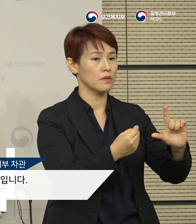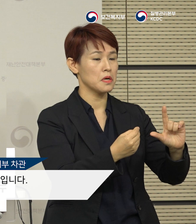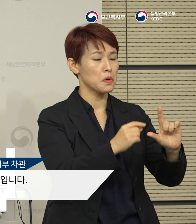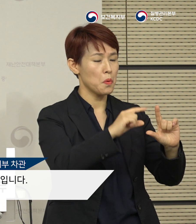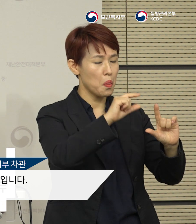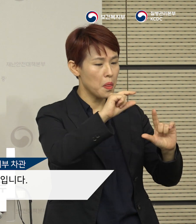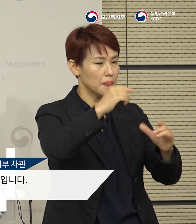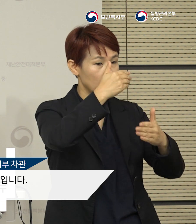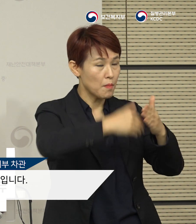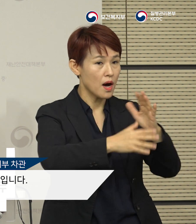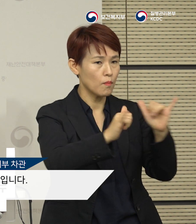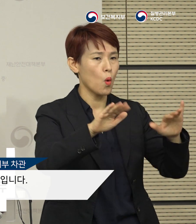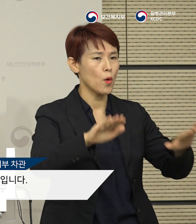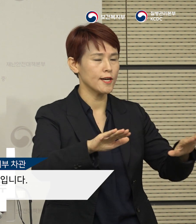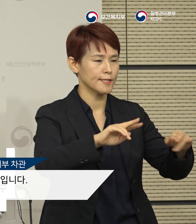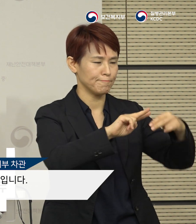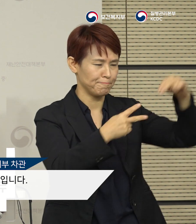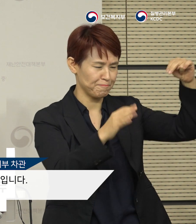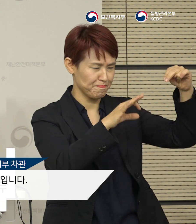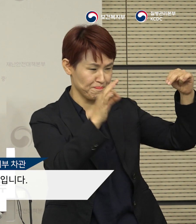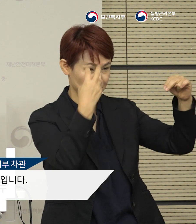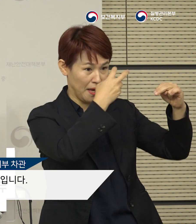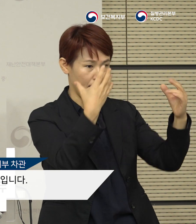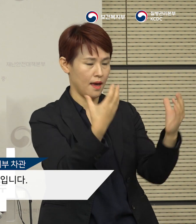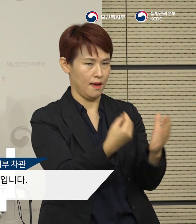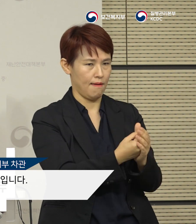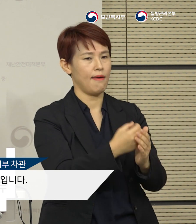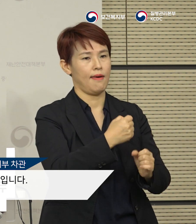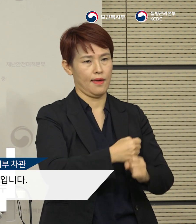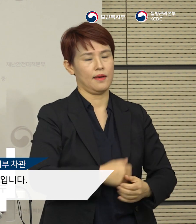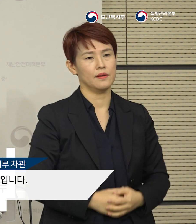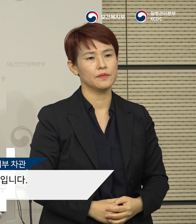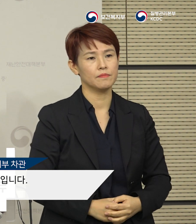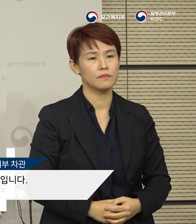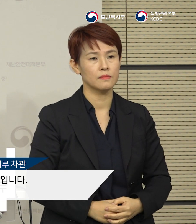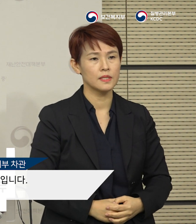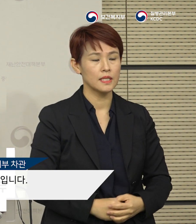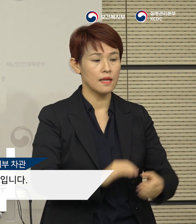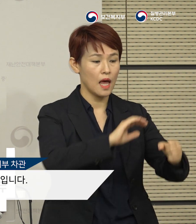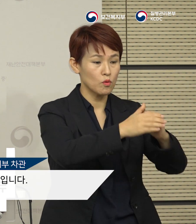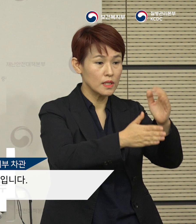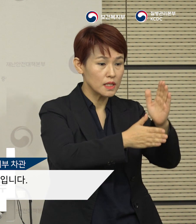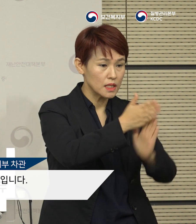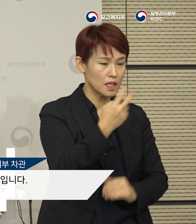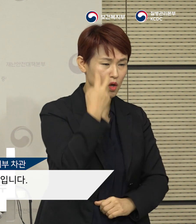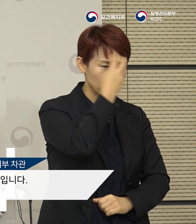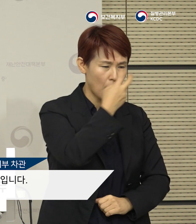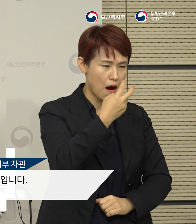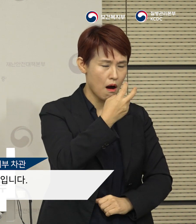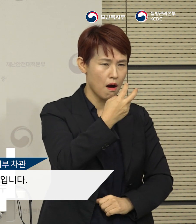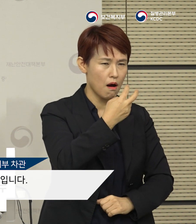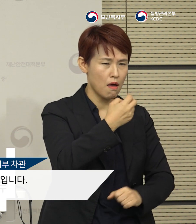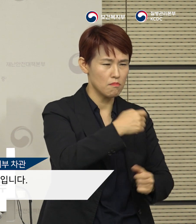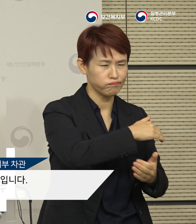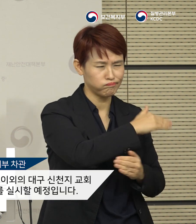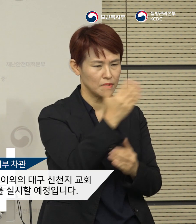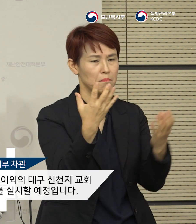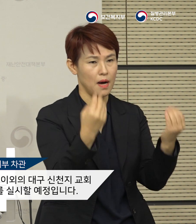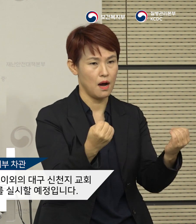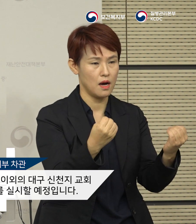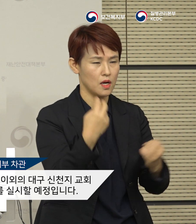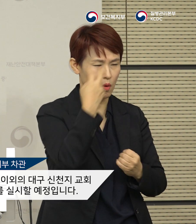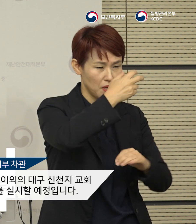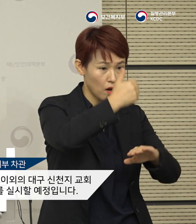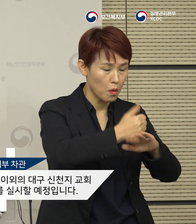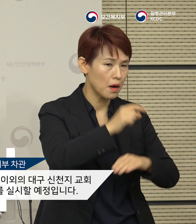남은 환자를 오늘 채취 완료하여 종료할 예정입니다. 현재 대구시에 검사량이 많아 검사 결과는